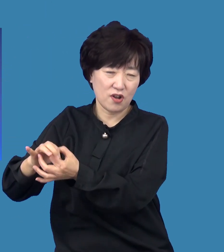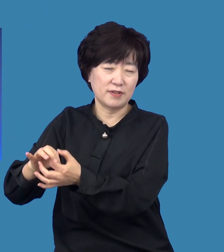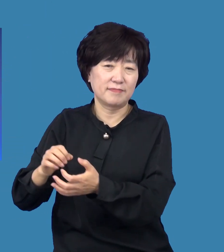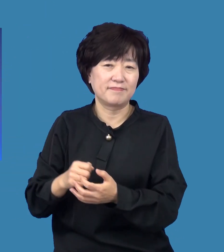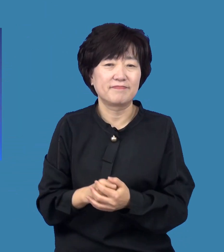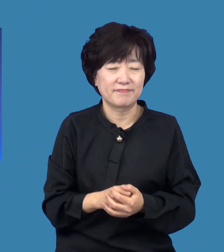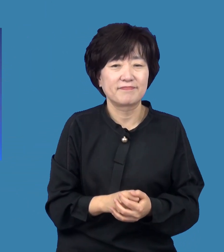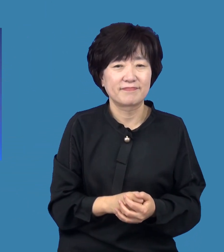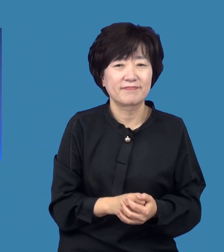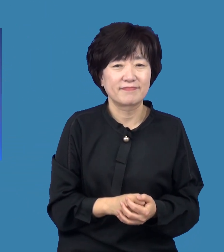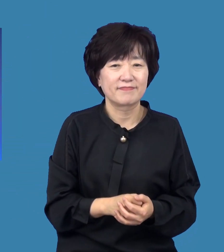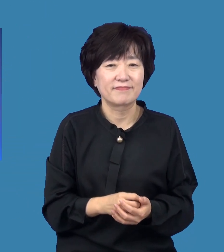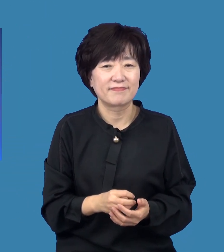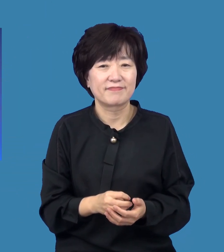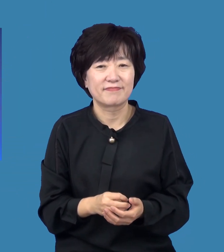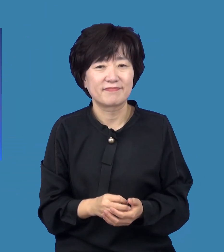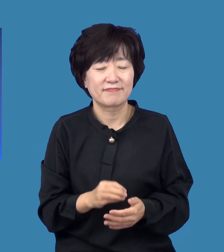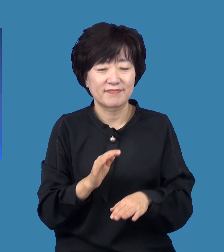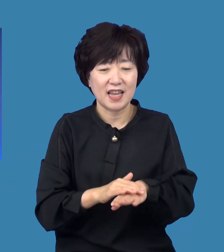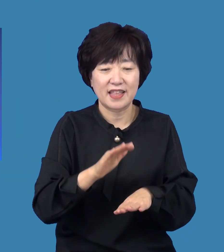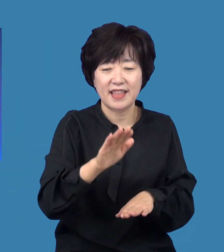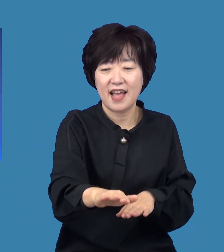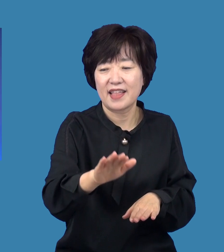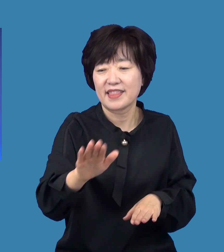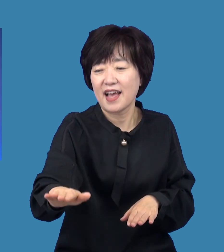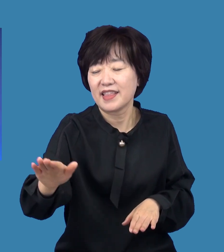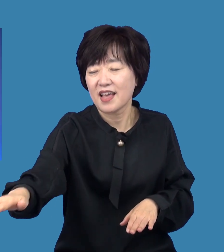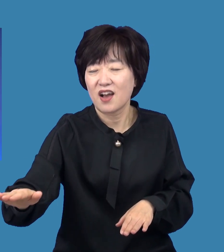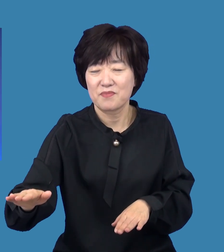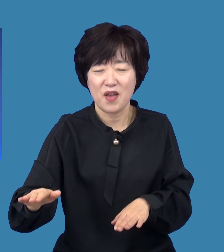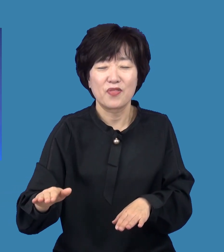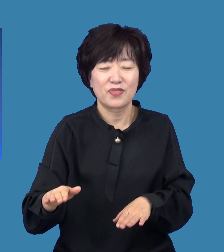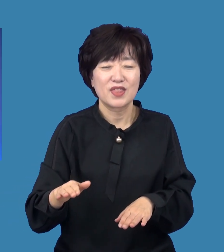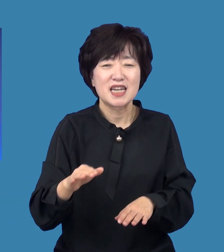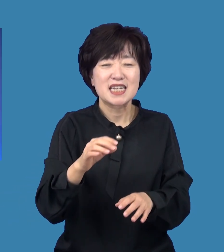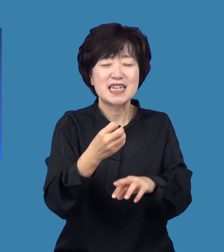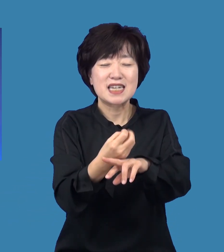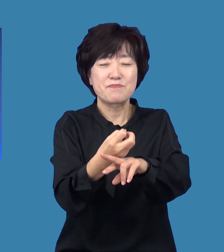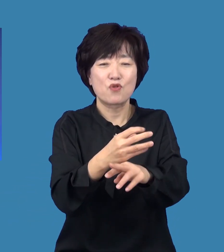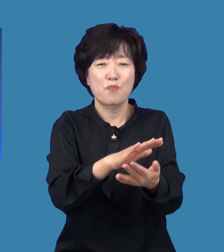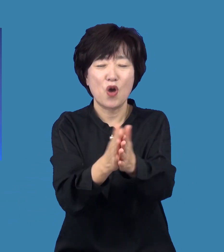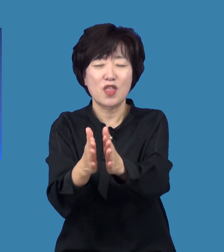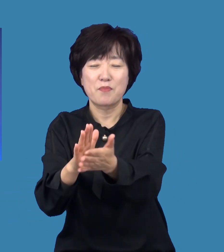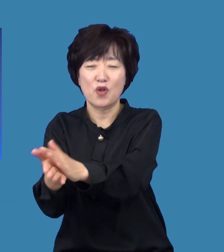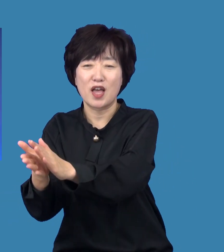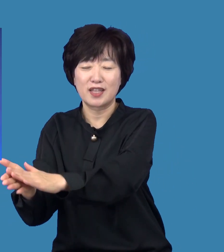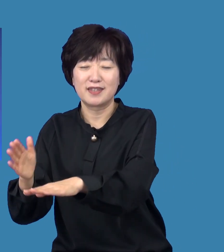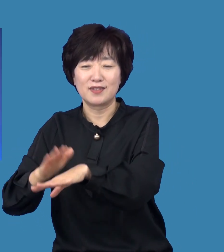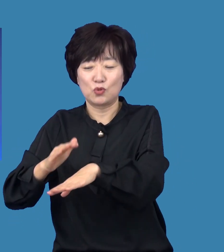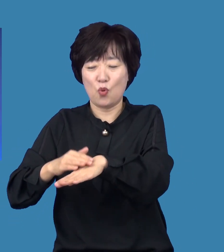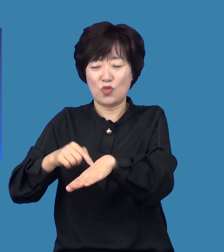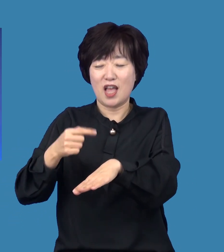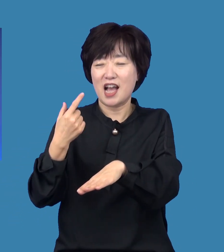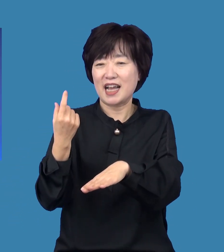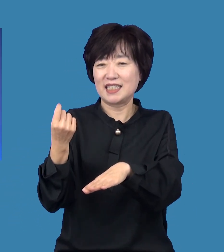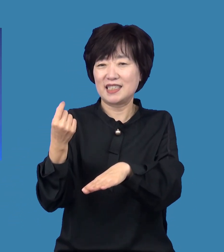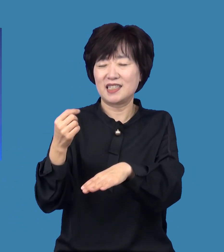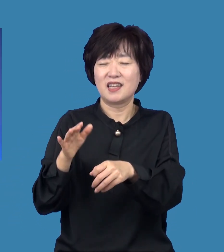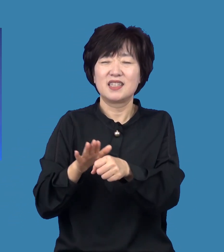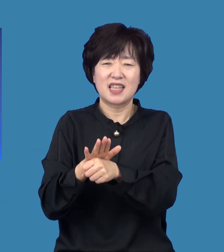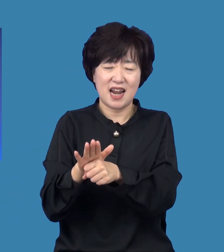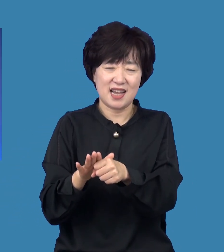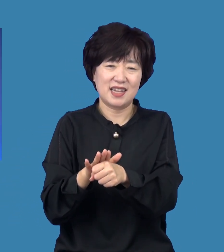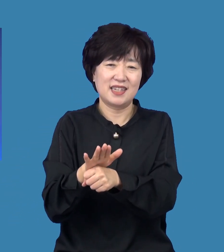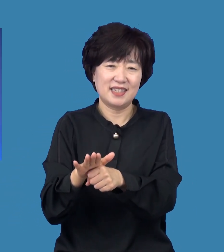손이야. 그냥 다면 금이 되는 것처럼. 네. 자, 그런데 이 사랑에는요, 몇 가지 아주 중요한